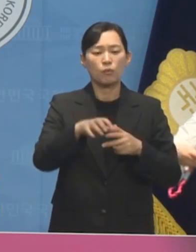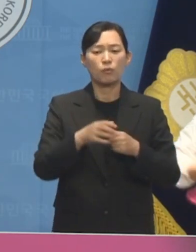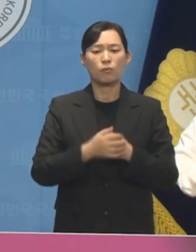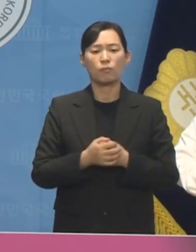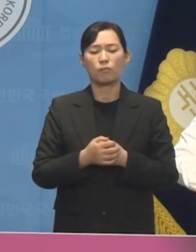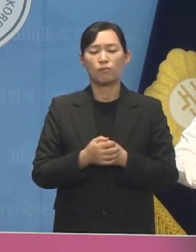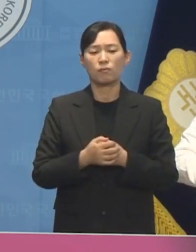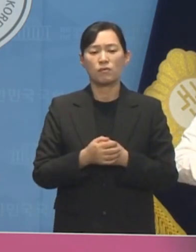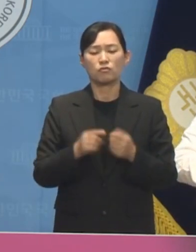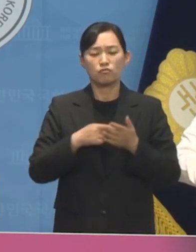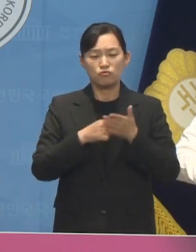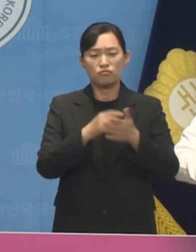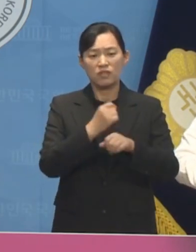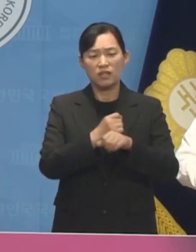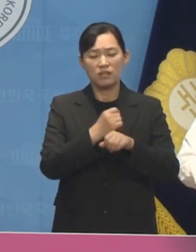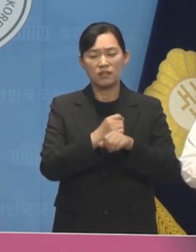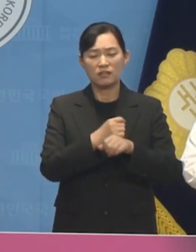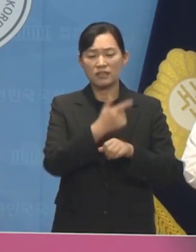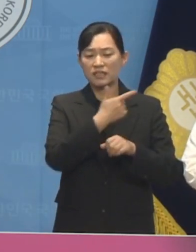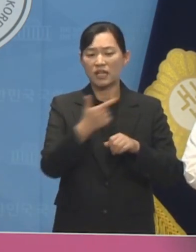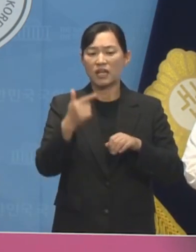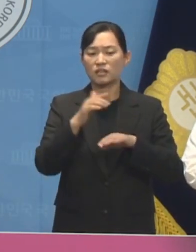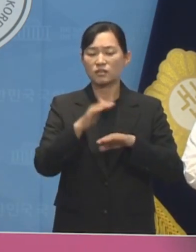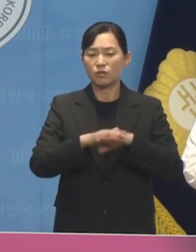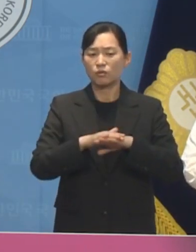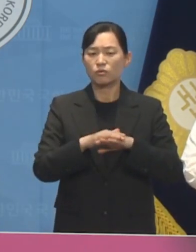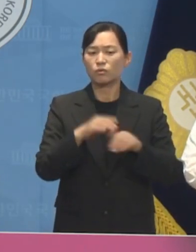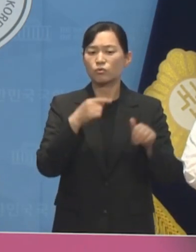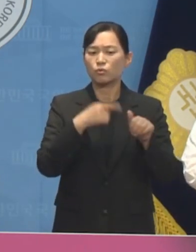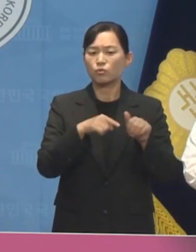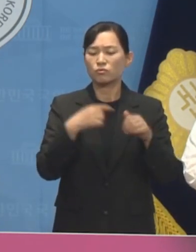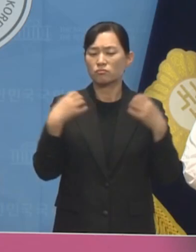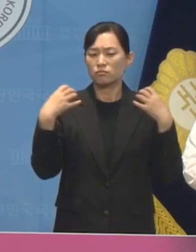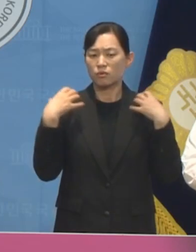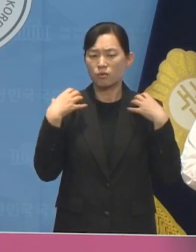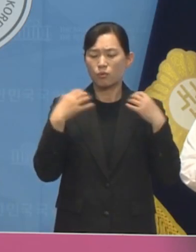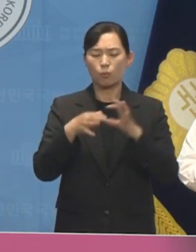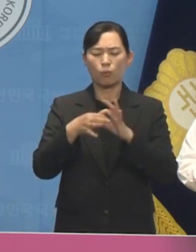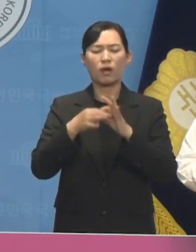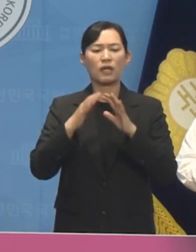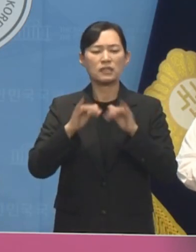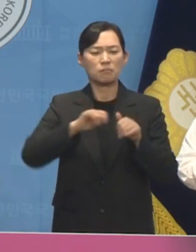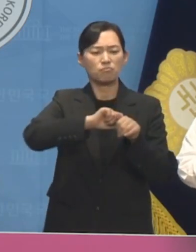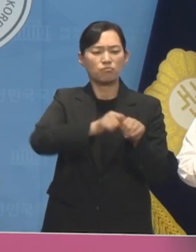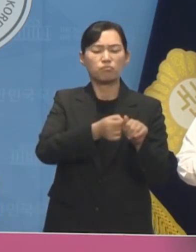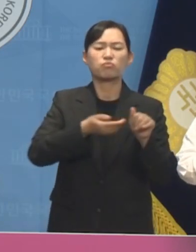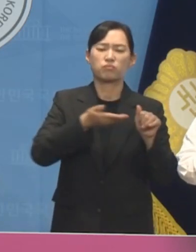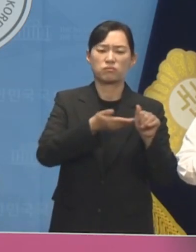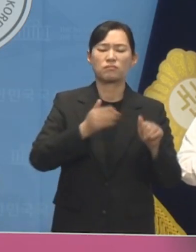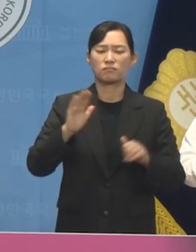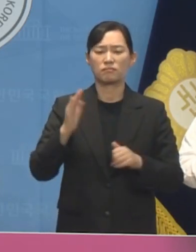일틀막 하려는 대전교육청 관계자들은 징계받아야 합니다.